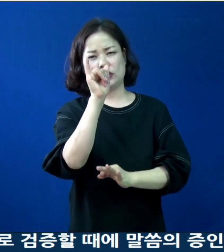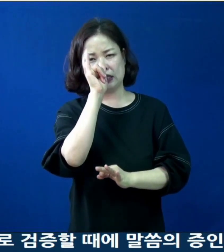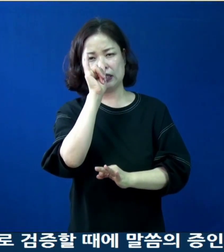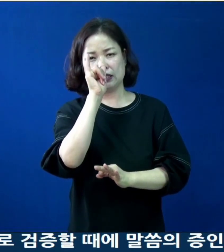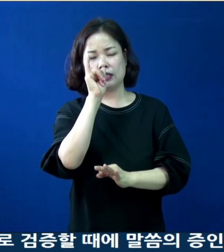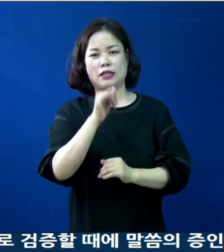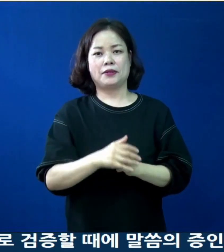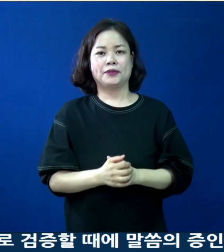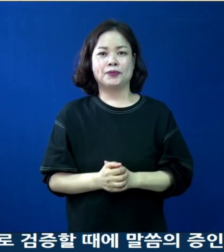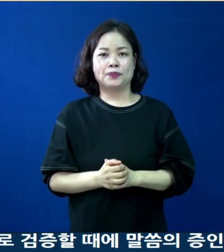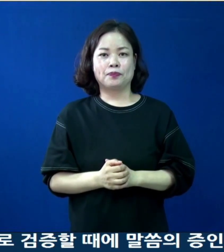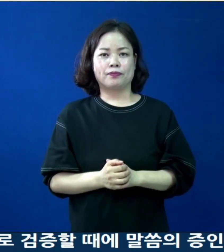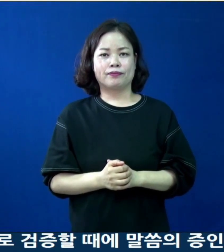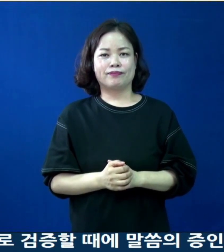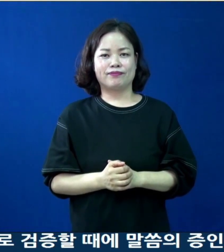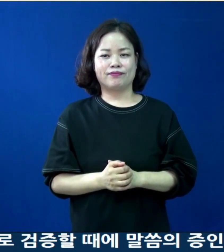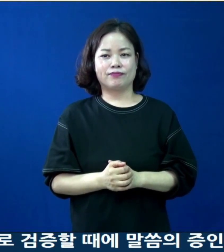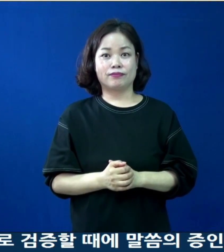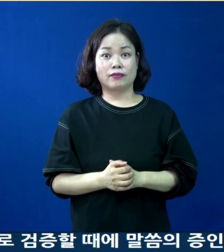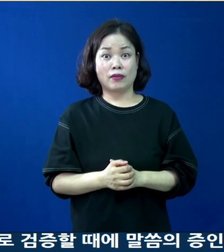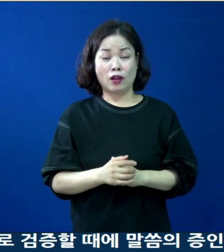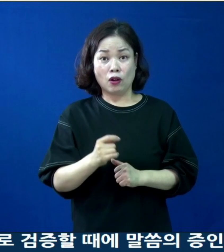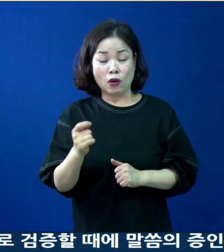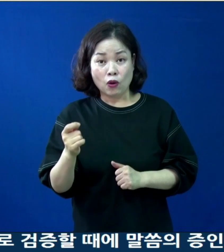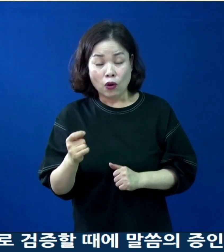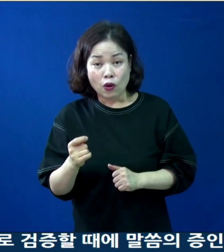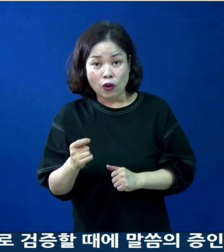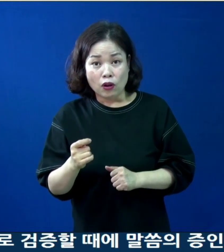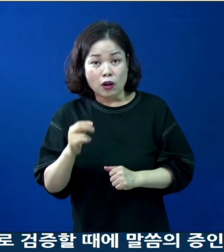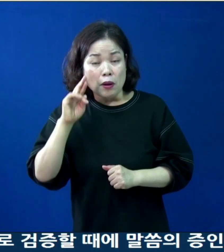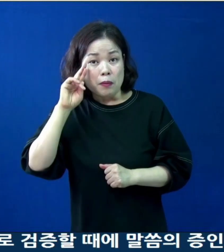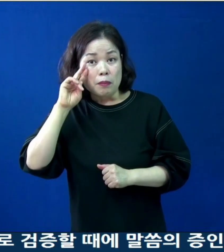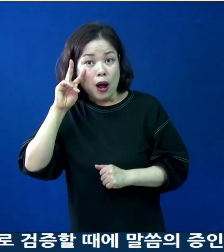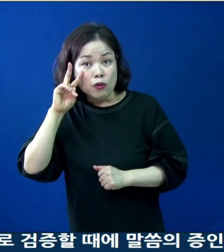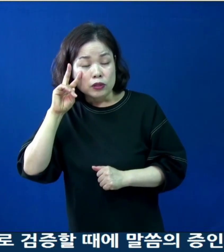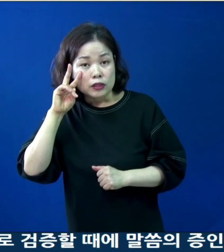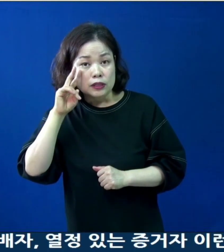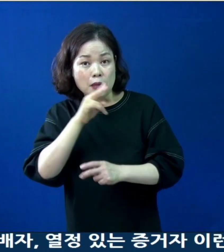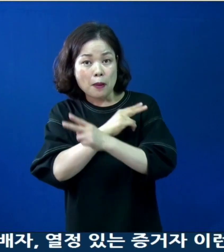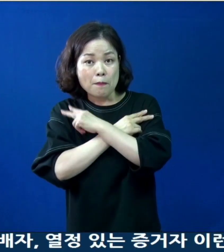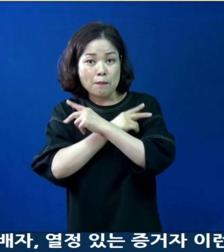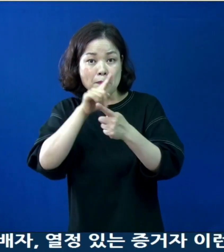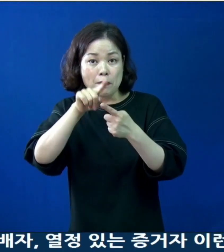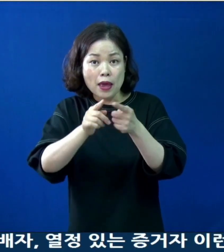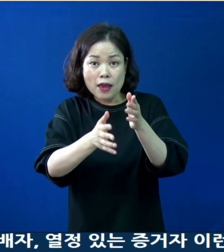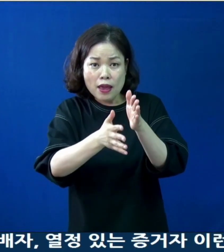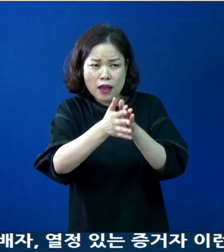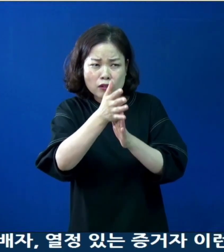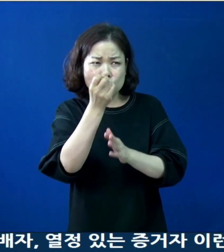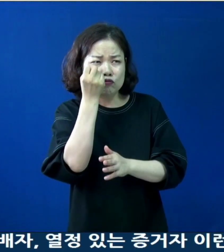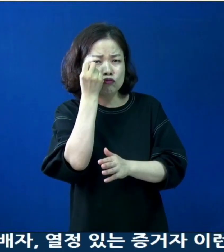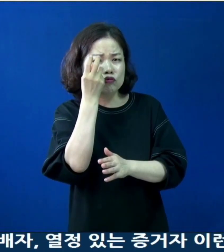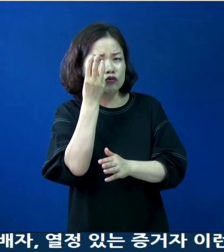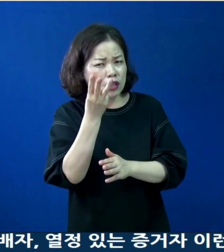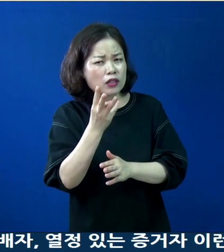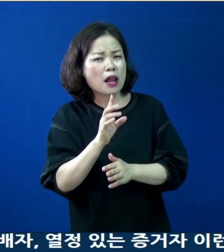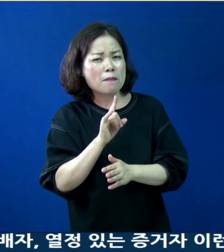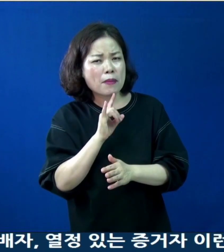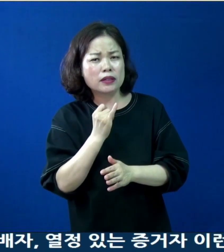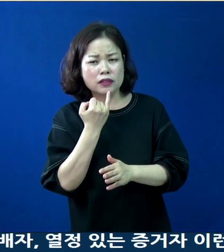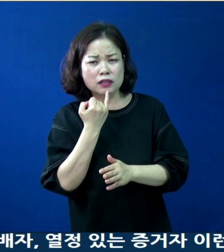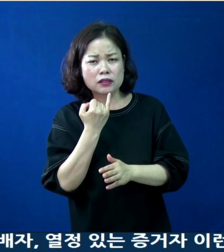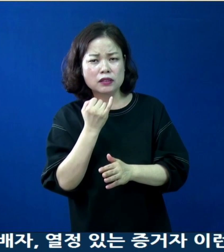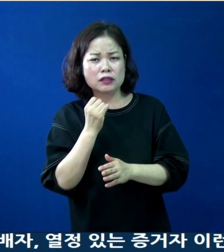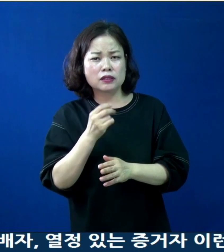겁니다. 근데 아쉬운 일이 벌어졌어요. 바울이 베레아에 한 두세 달만 있었으면